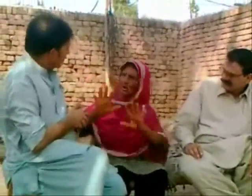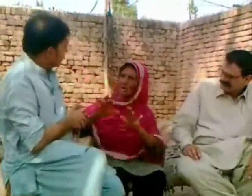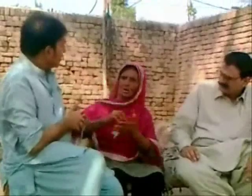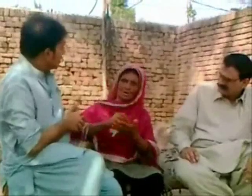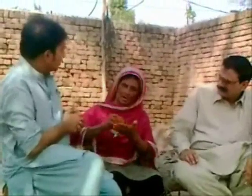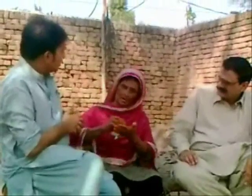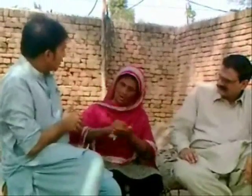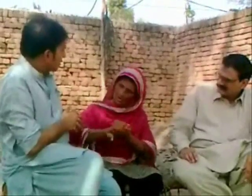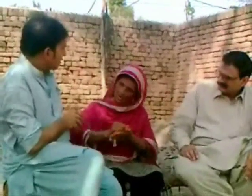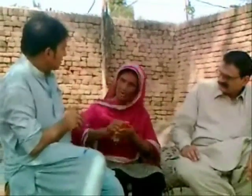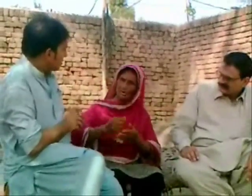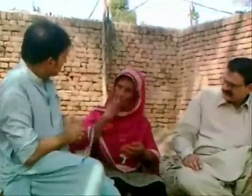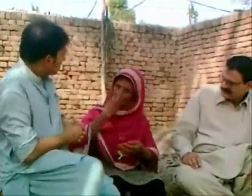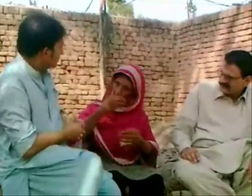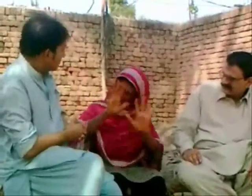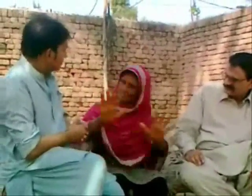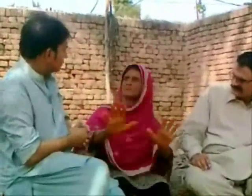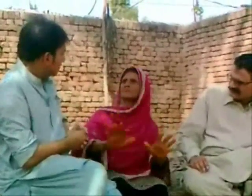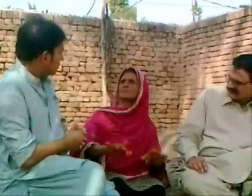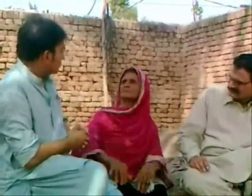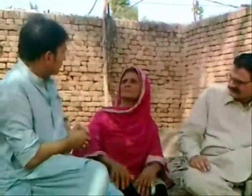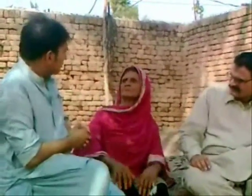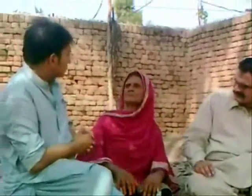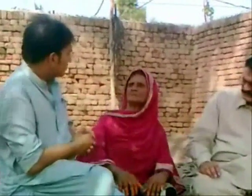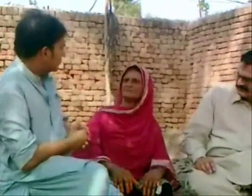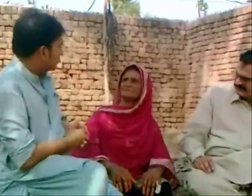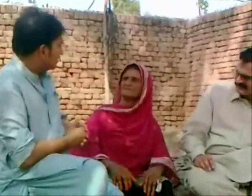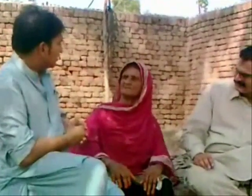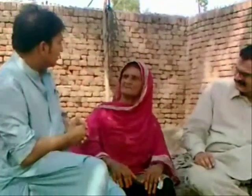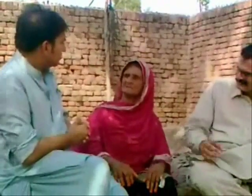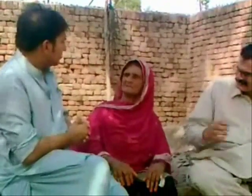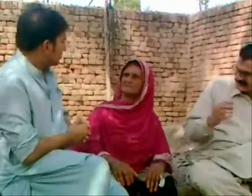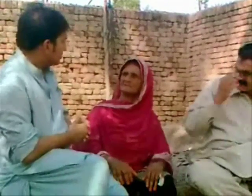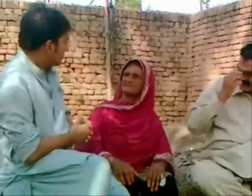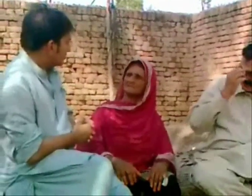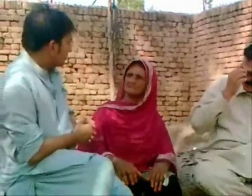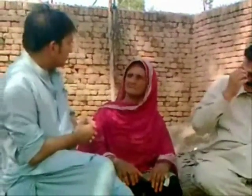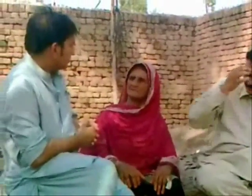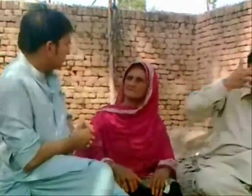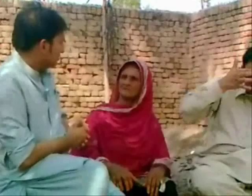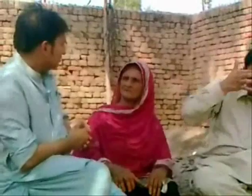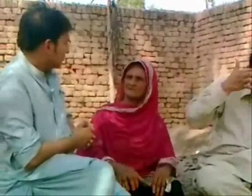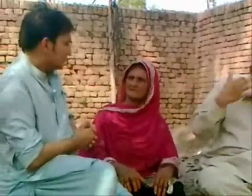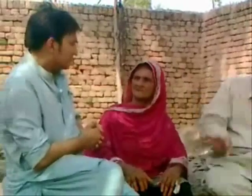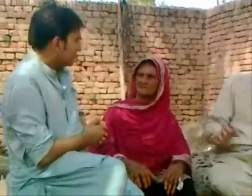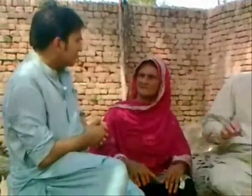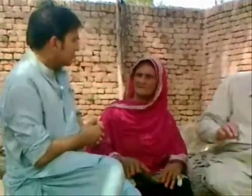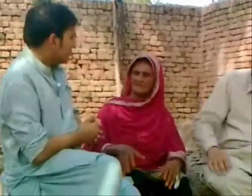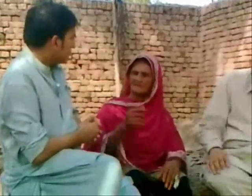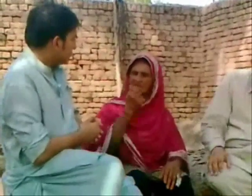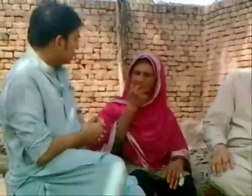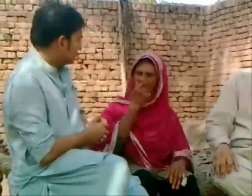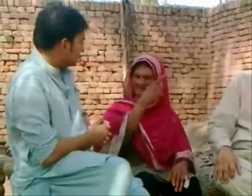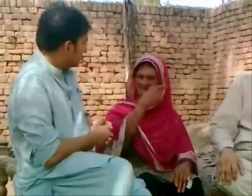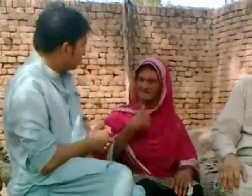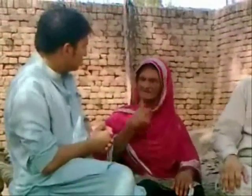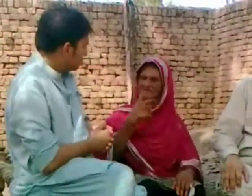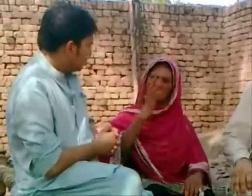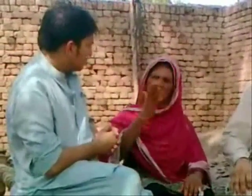समुंदर पार हमारे पाकिस्तानी भाई जनाब जैगम सदीकी साहब ने तोहफा भेजी हुई थी, जिसमें से चौधरी इश्फाक अहमद गुज्जर